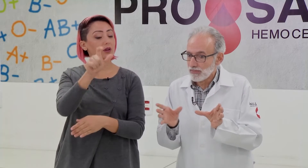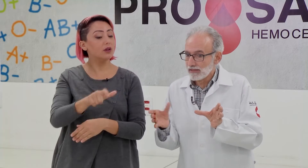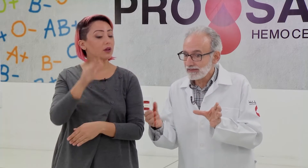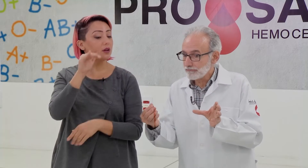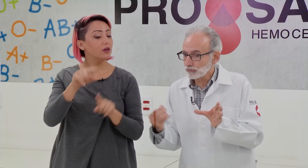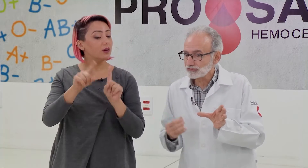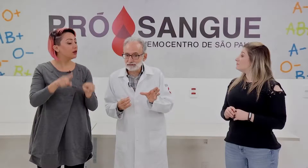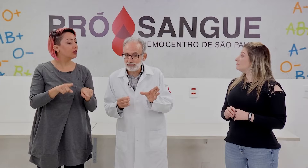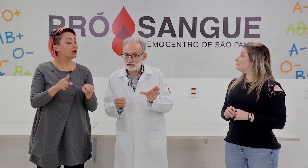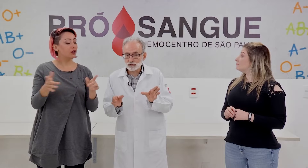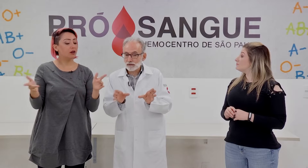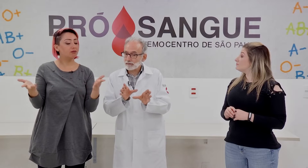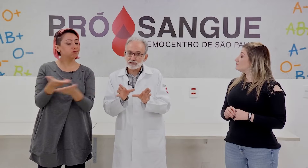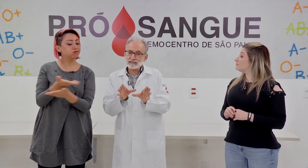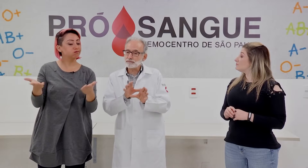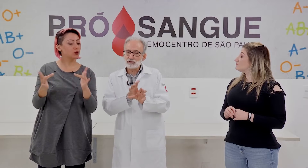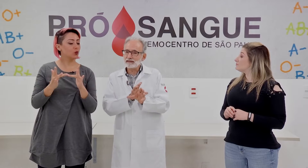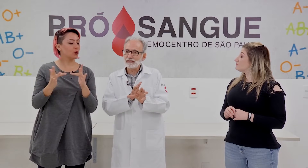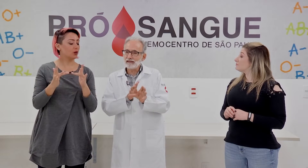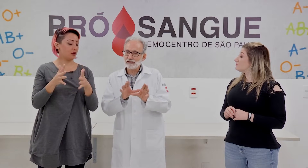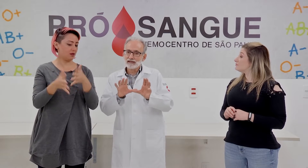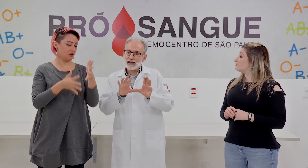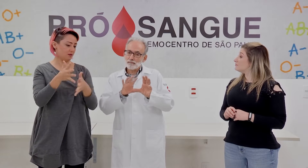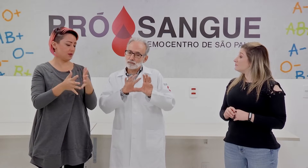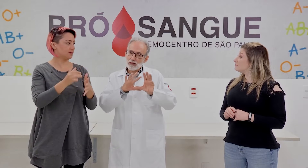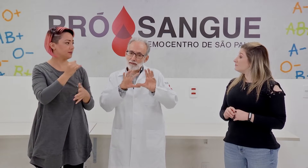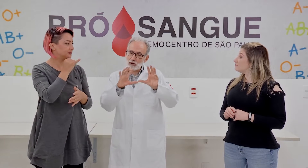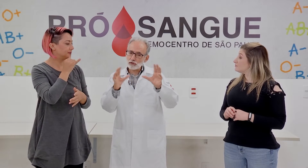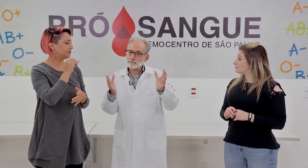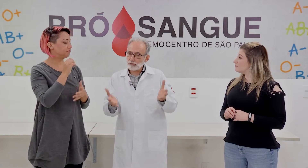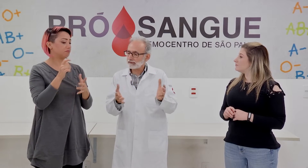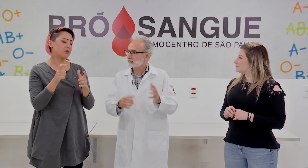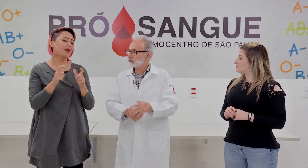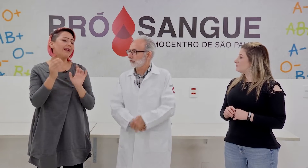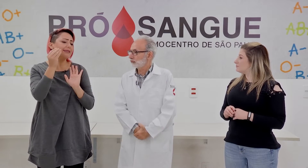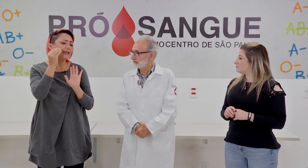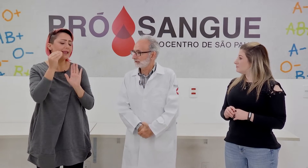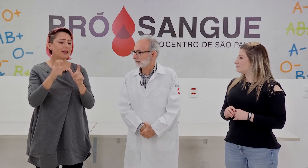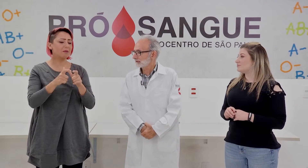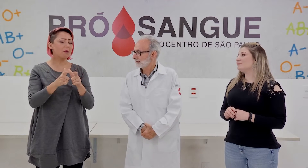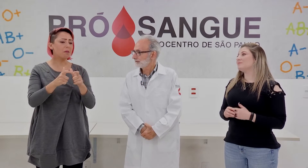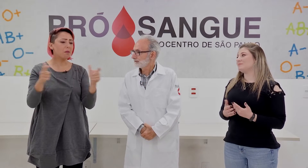de procedimento para a gente poder atender a maior parte dos doadores.